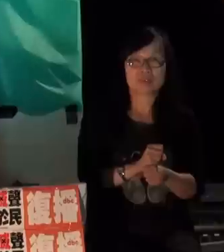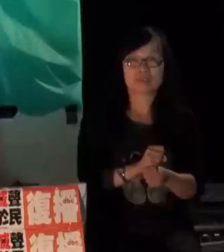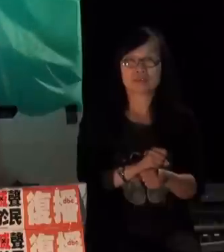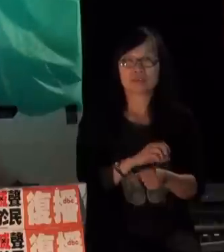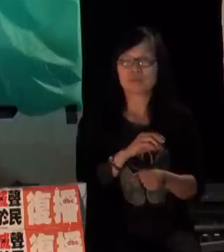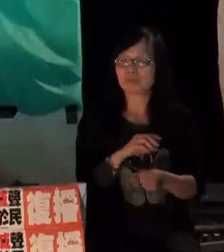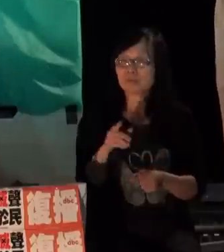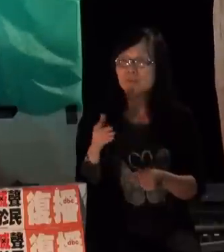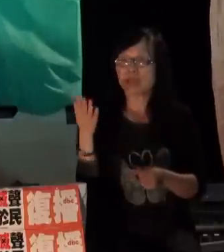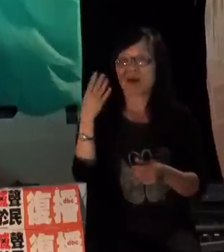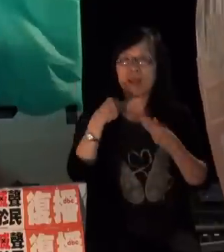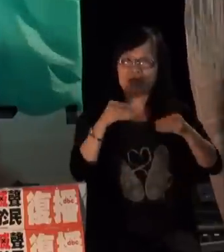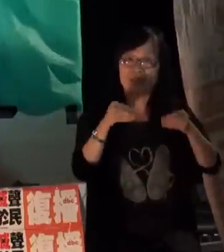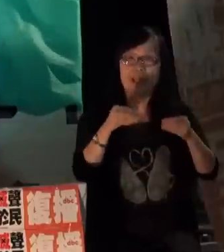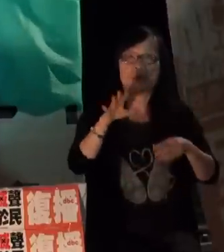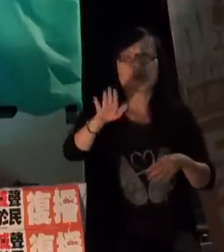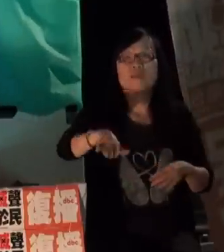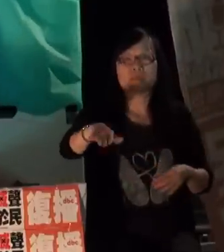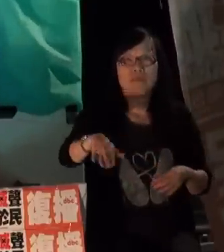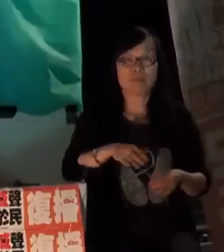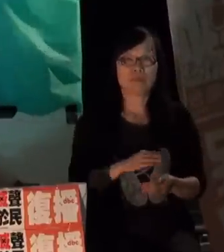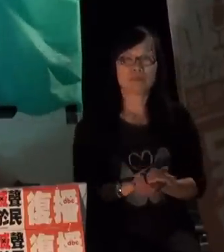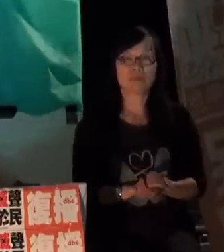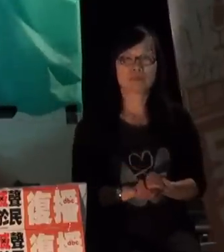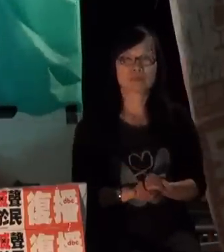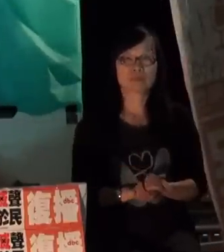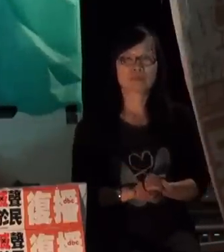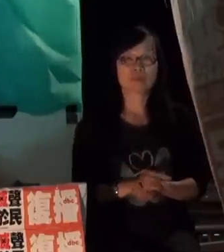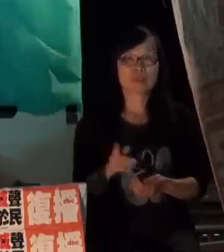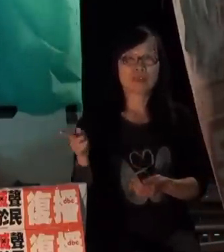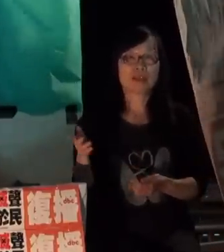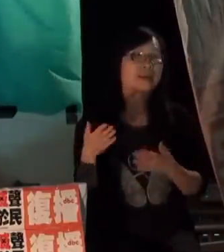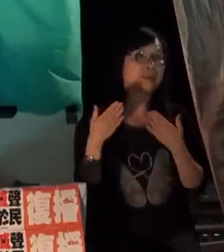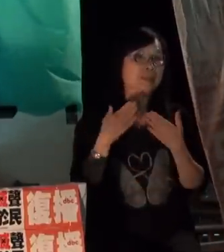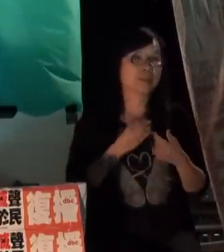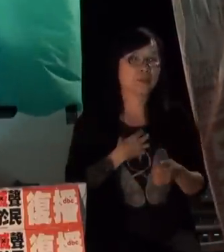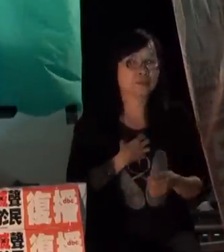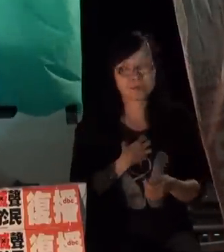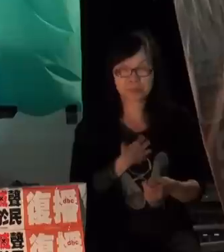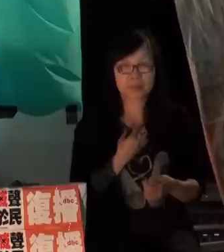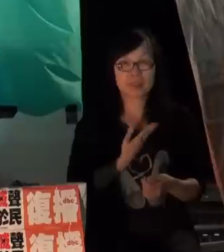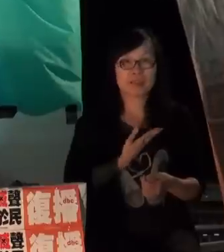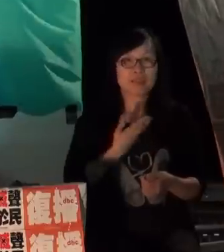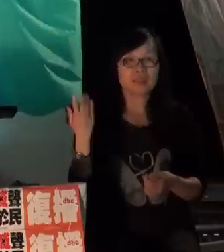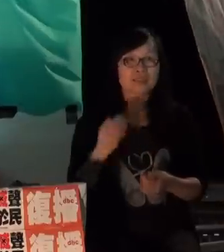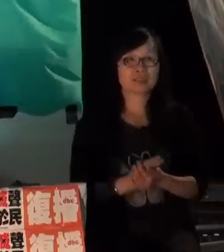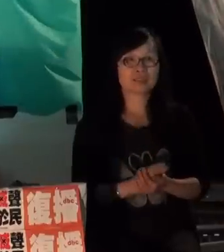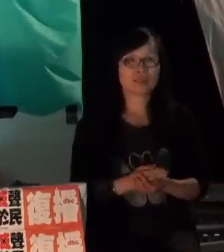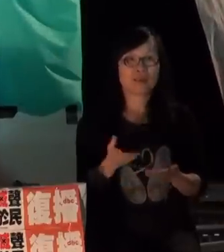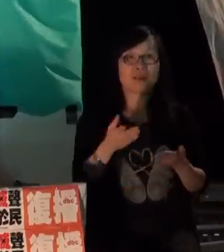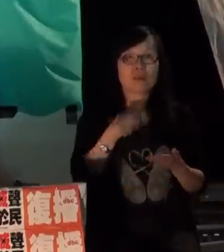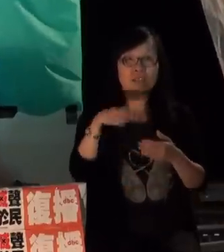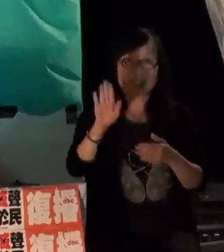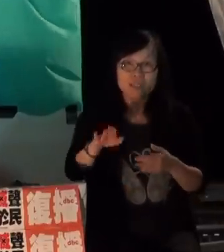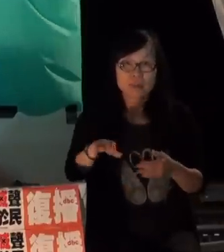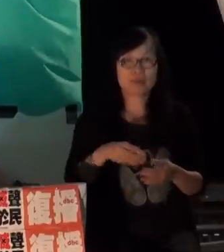笑啊！我覺得即係有啲人話我教壞靚仔咧，真係愧不敢當。你嚟問下僆仔使幾多錢落去